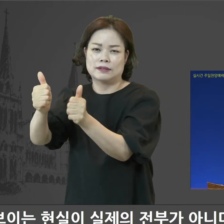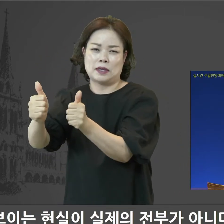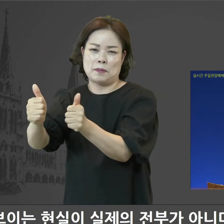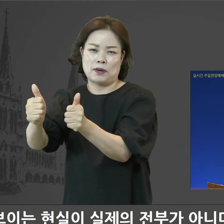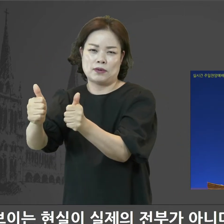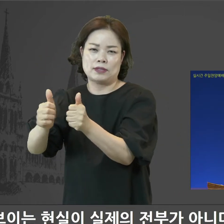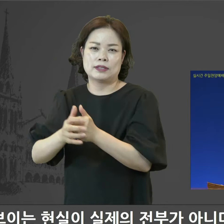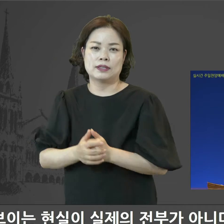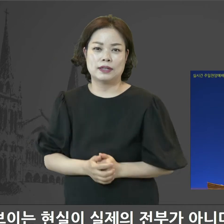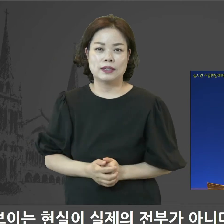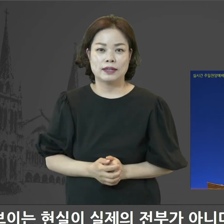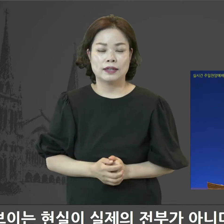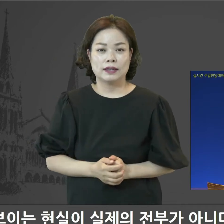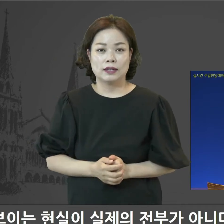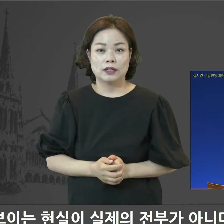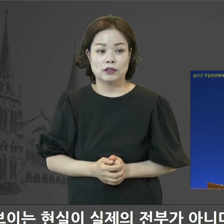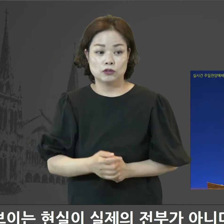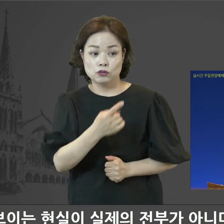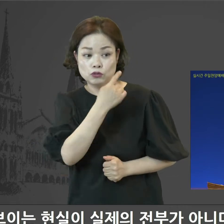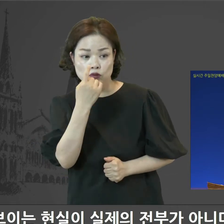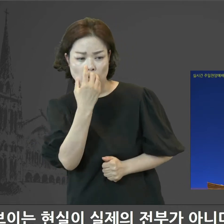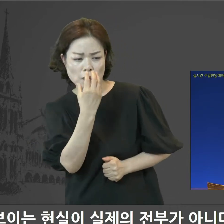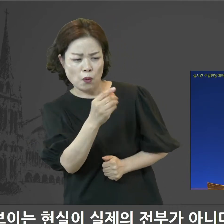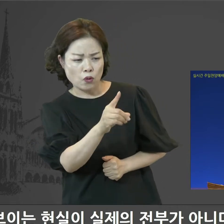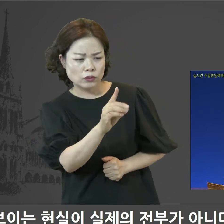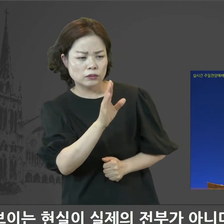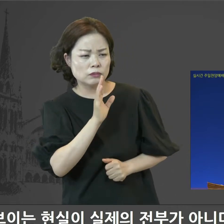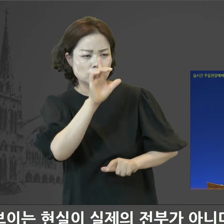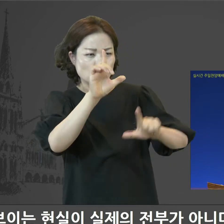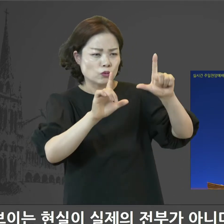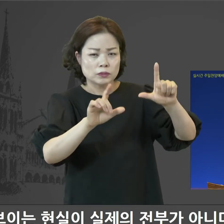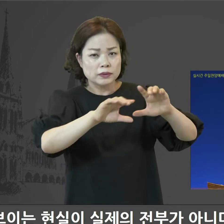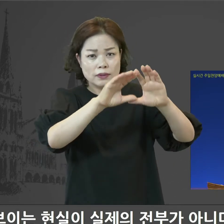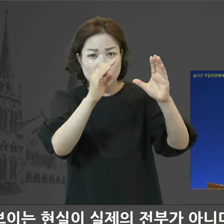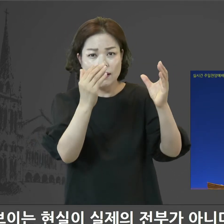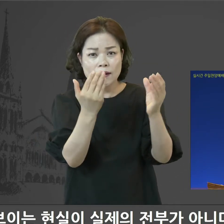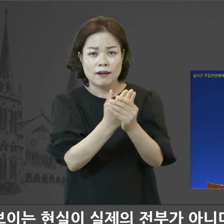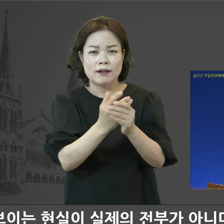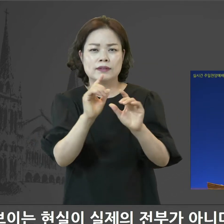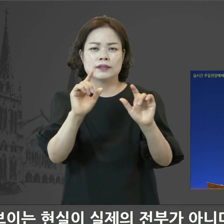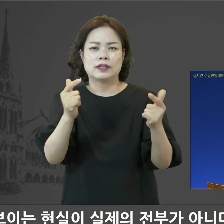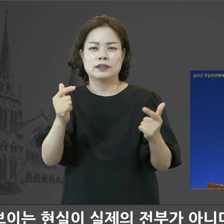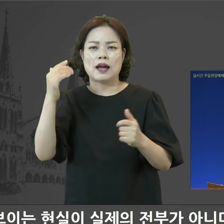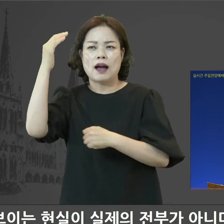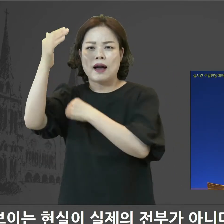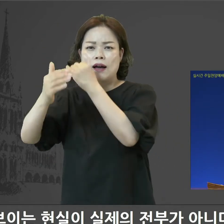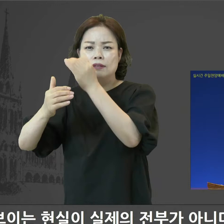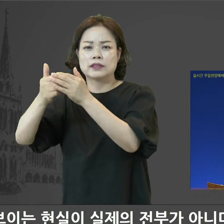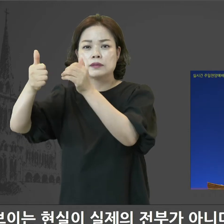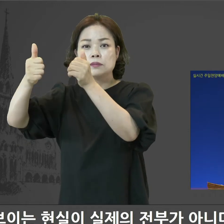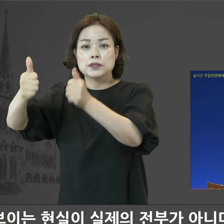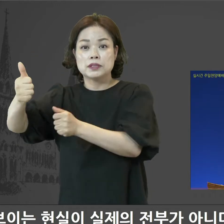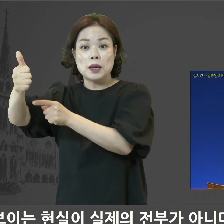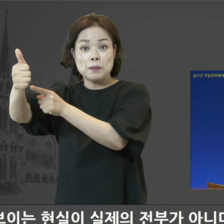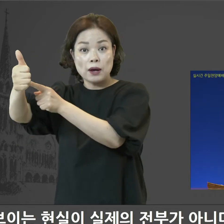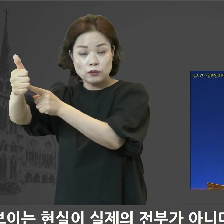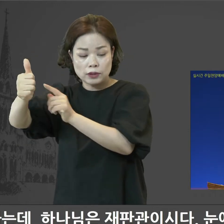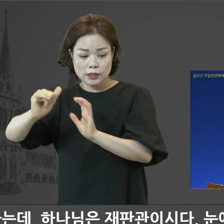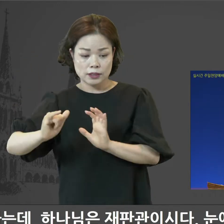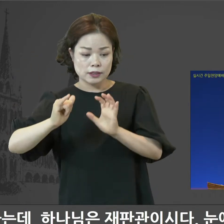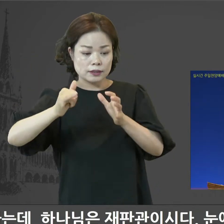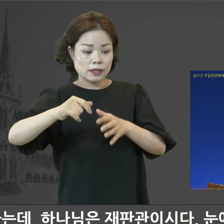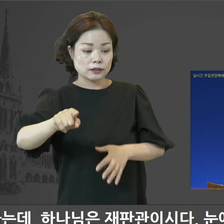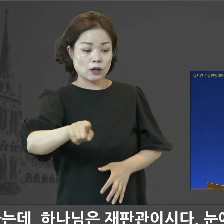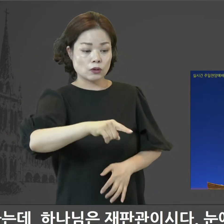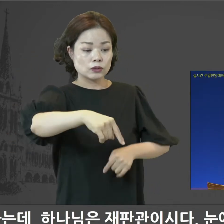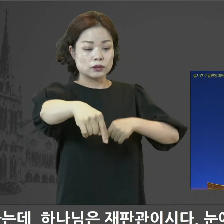재판관이시다. 즉, 눈에 보이는 현실이 다가 아니라 하나님께서 재판관으로서 이 세상을